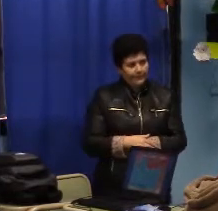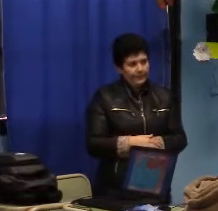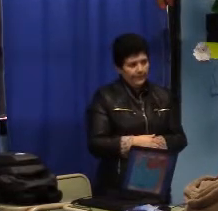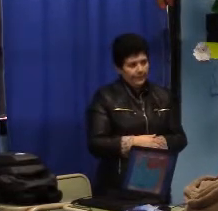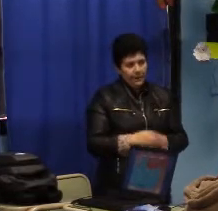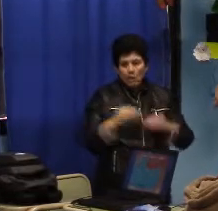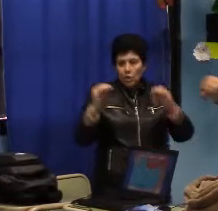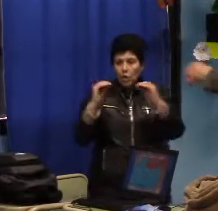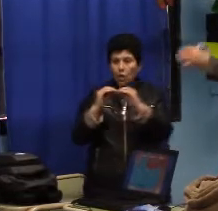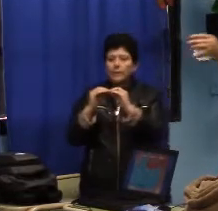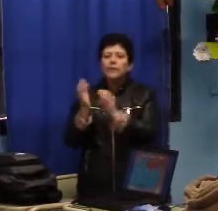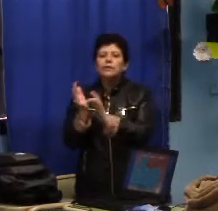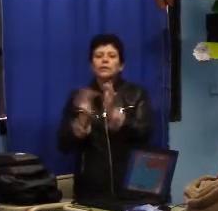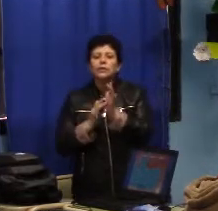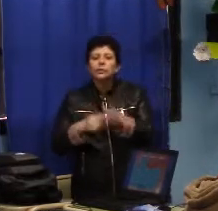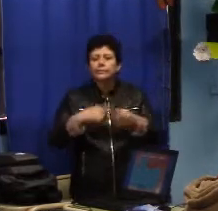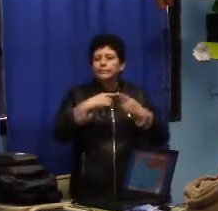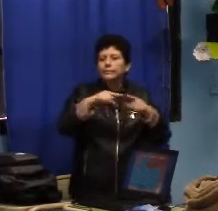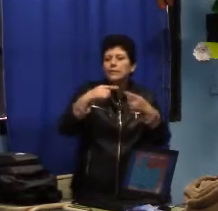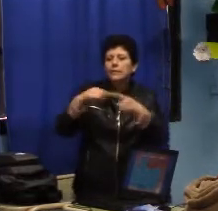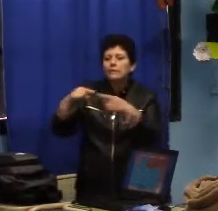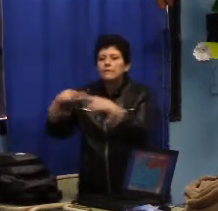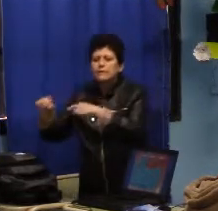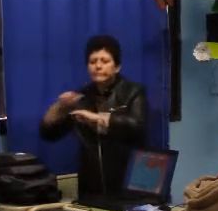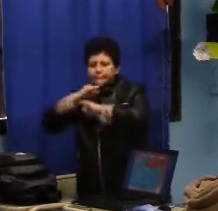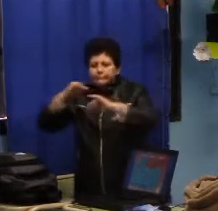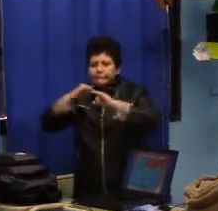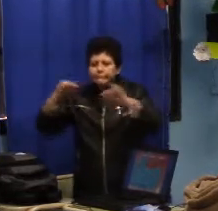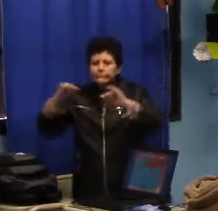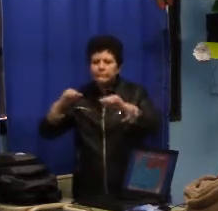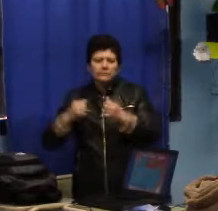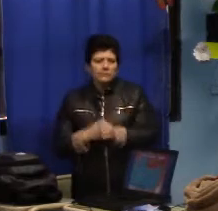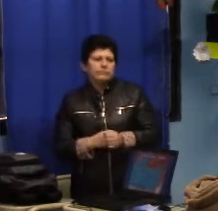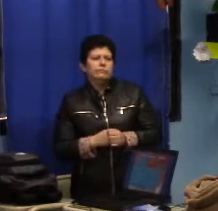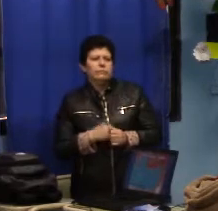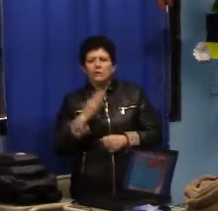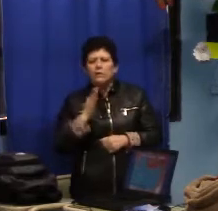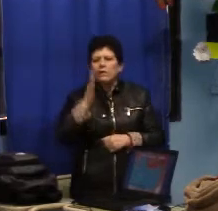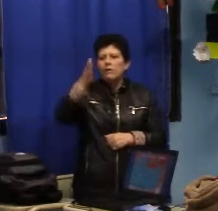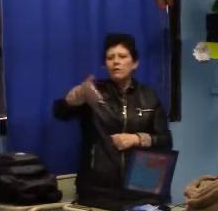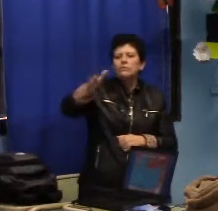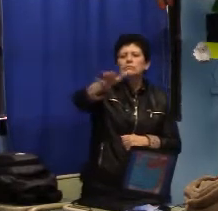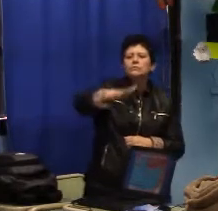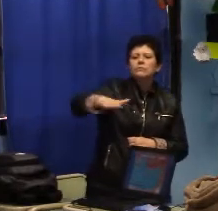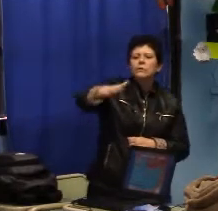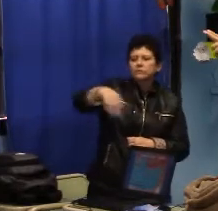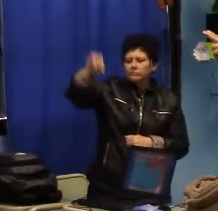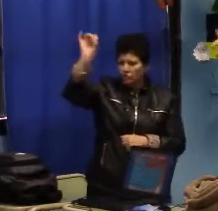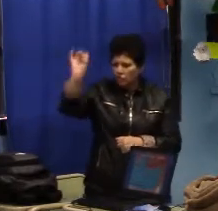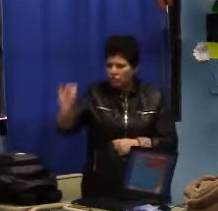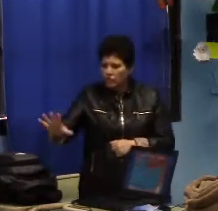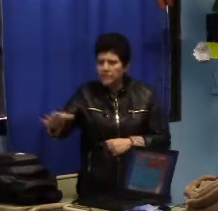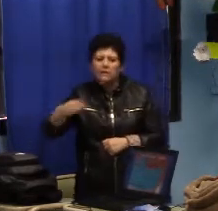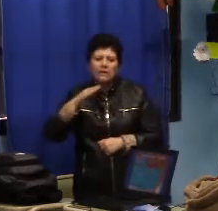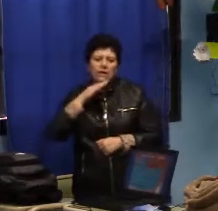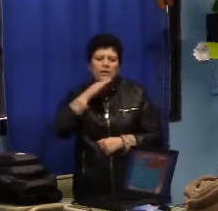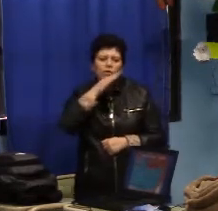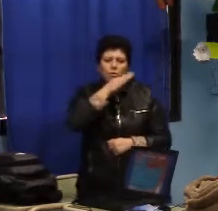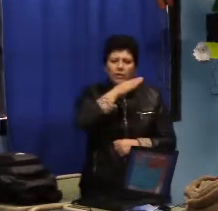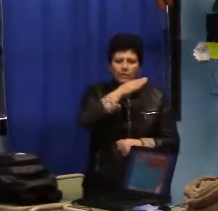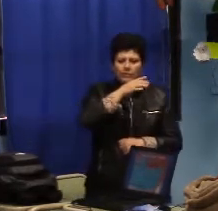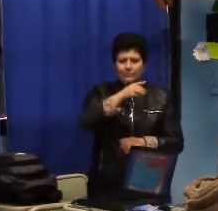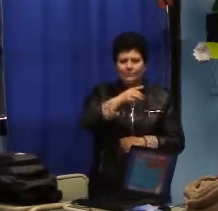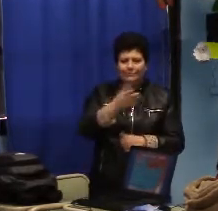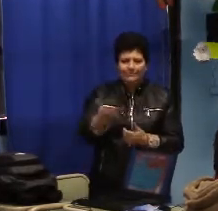Los discípulos predicaban en muchos lugares, pero estaban predicando solo. Llegaban a una ciudad, los judíos predicaban. ¿Usted los judíos no?